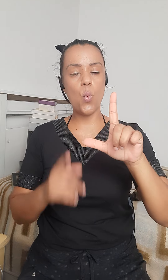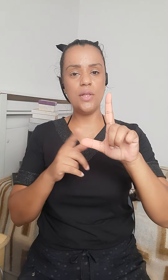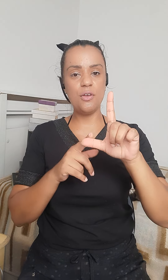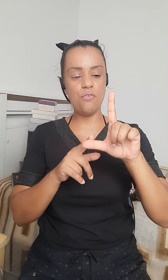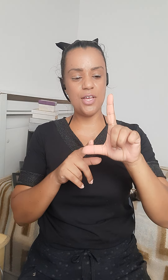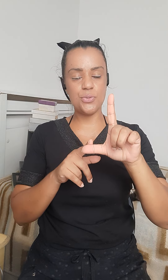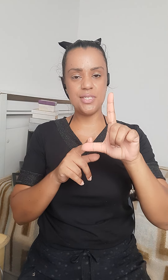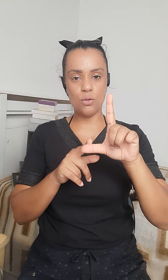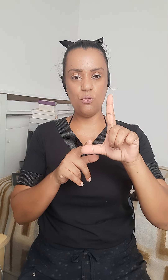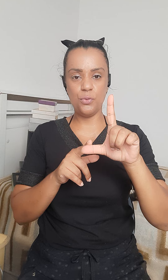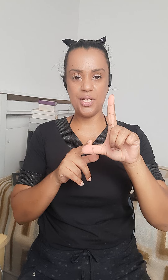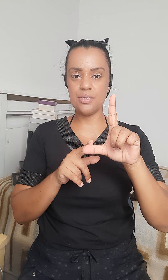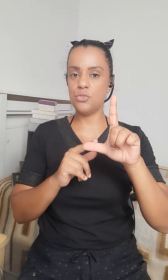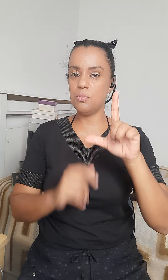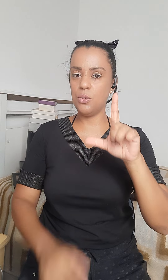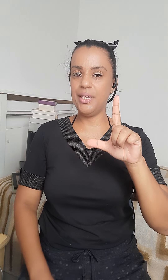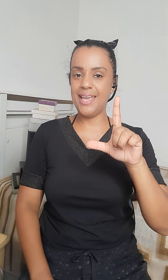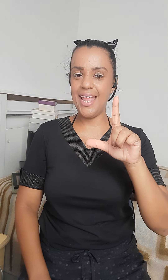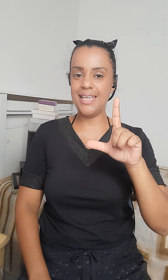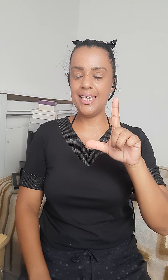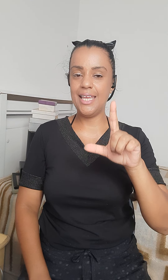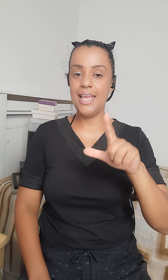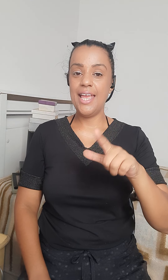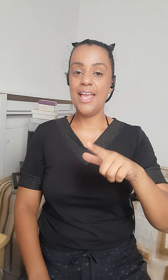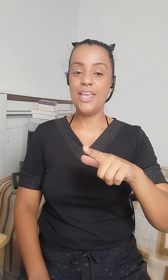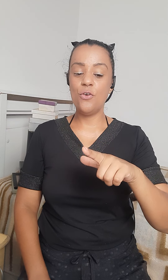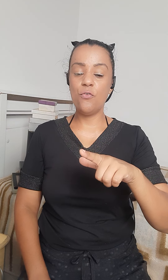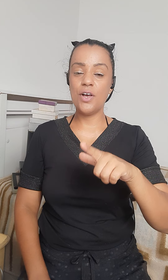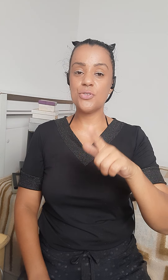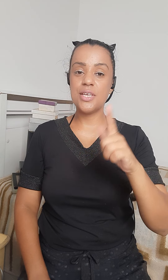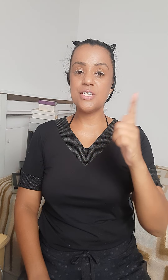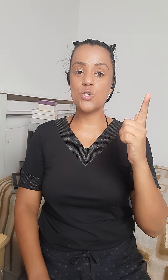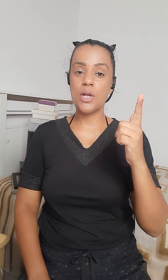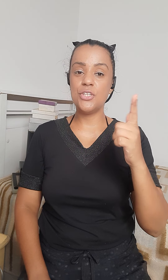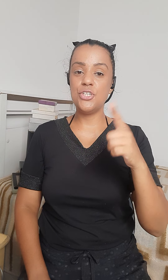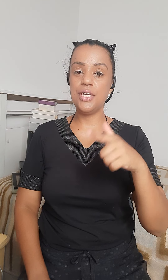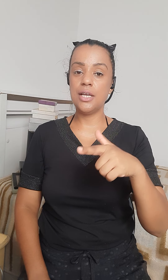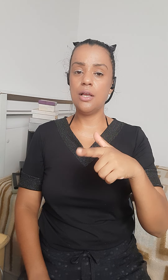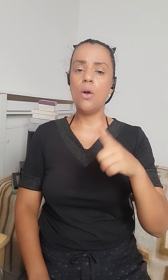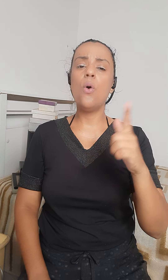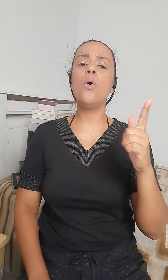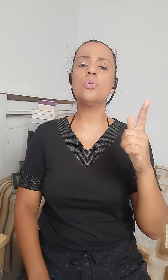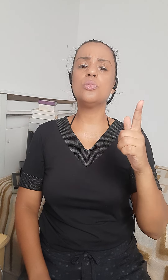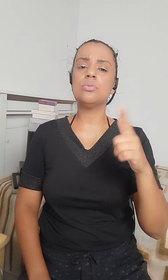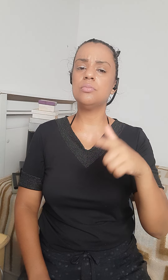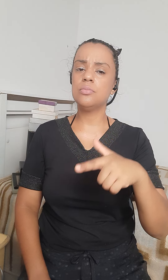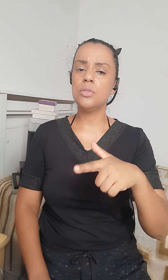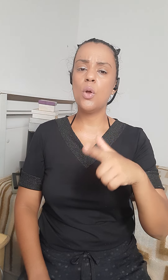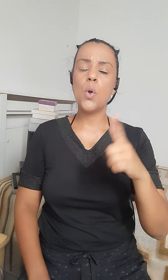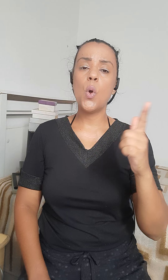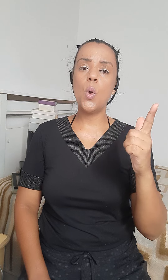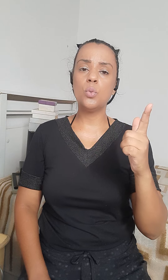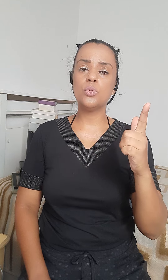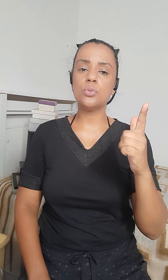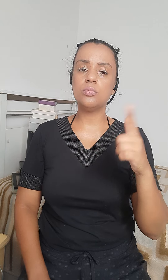Quando eu faço essa configuração de mão em L, eu faço essa jogadinha, outro,